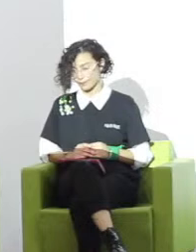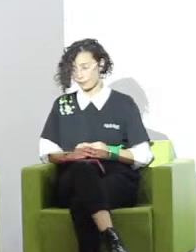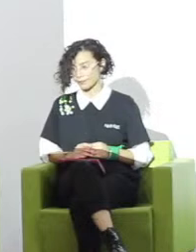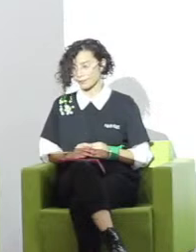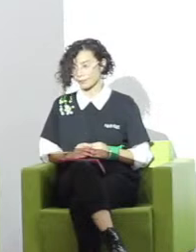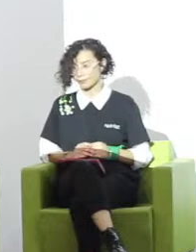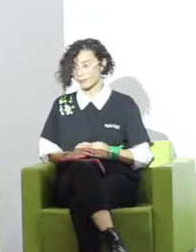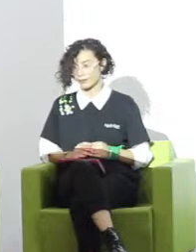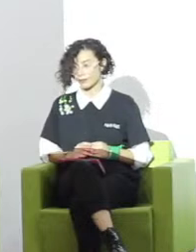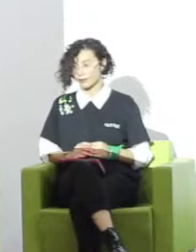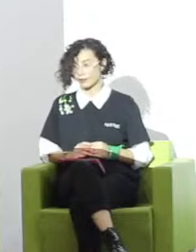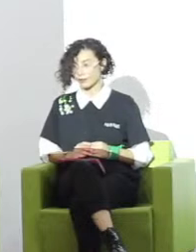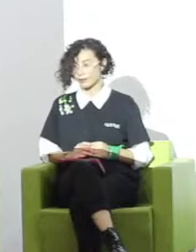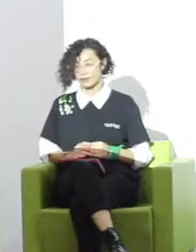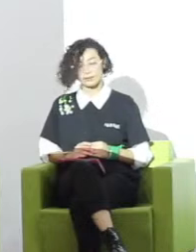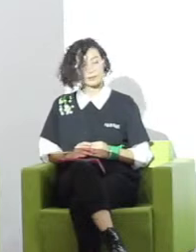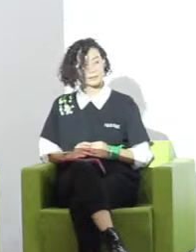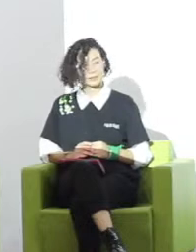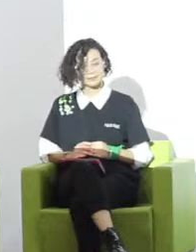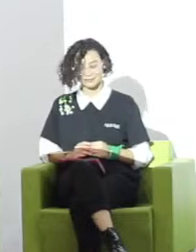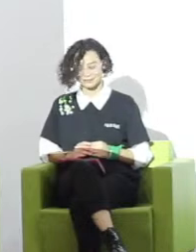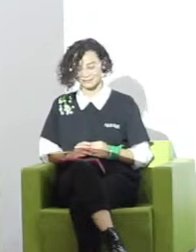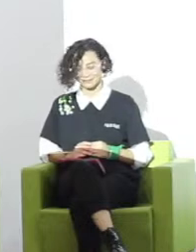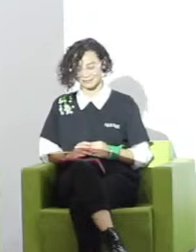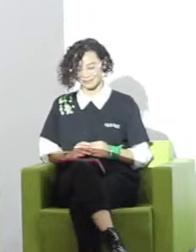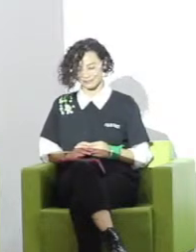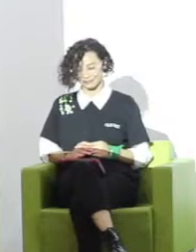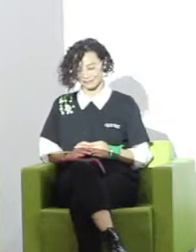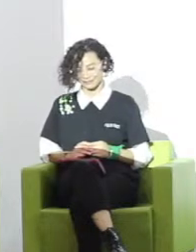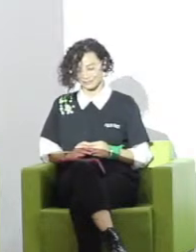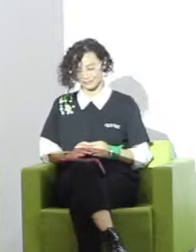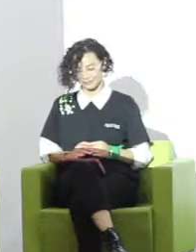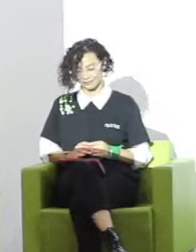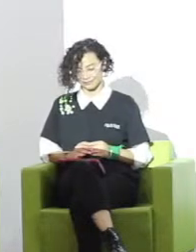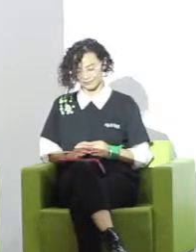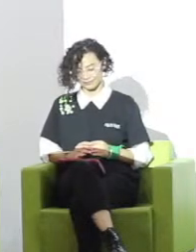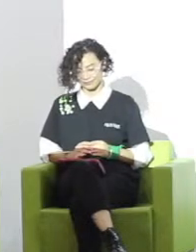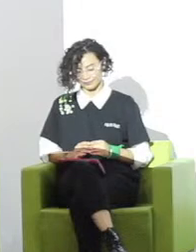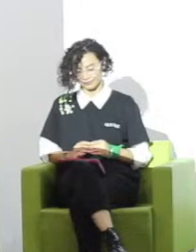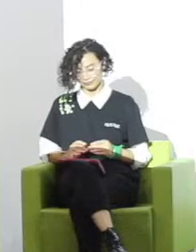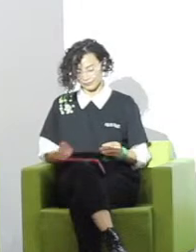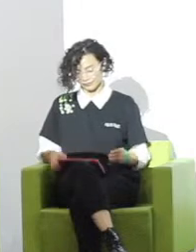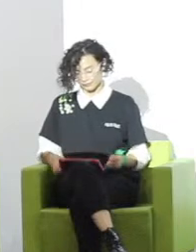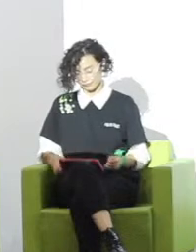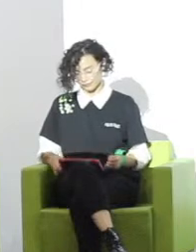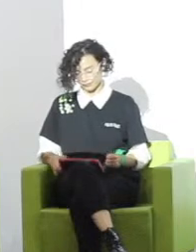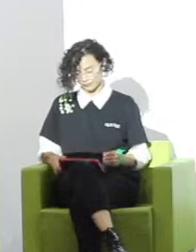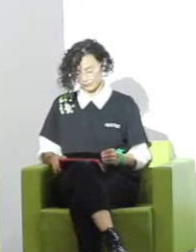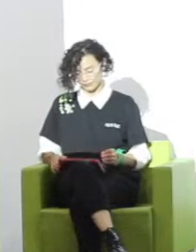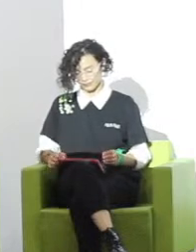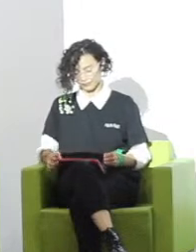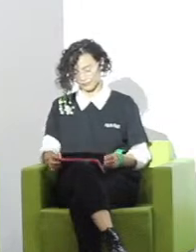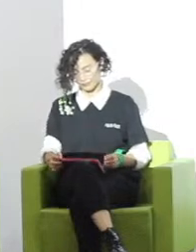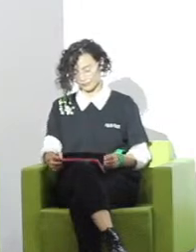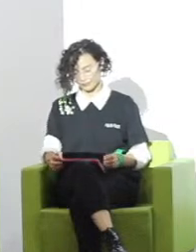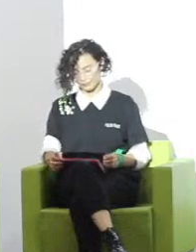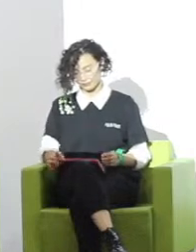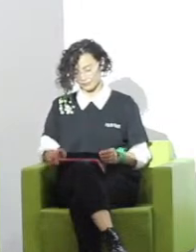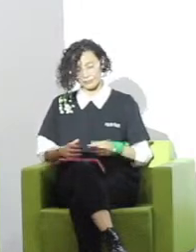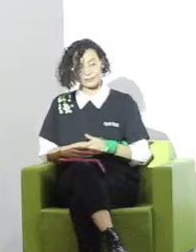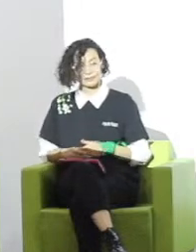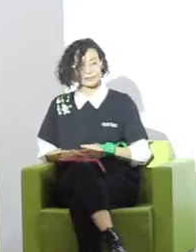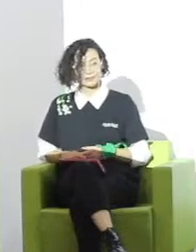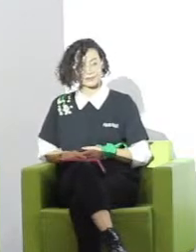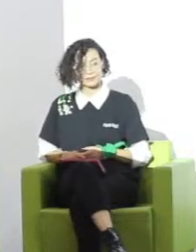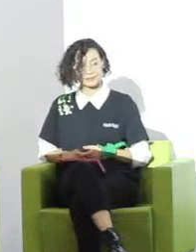países Diana Alexa Muñoz de la hoz es diseñadora gráfica ilustradora